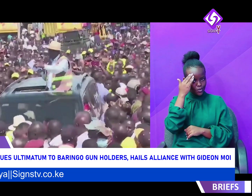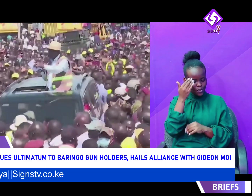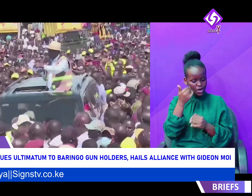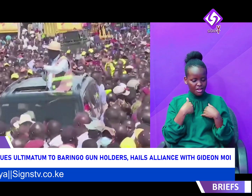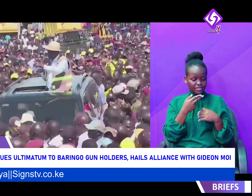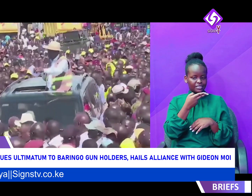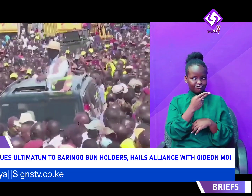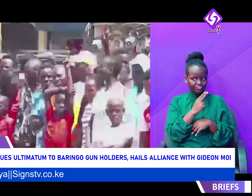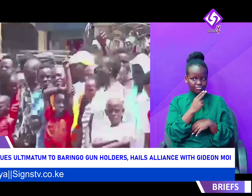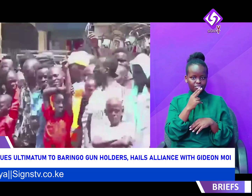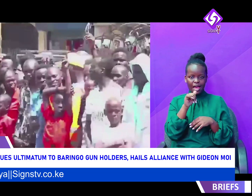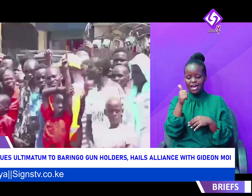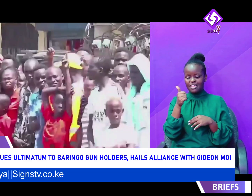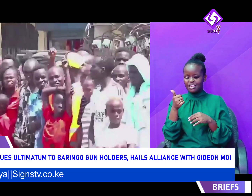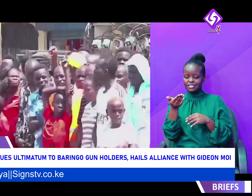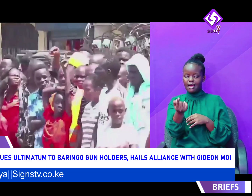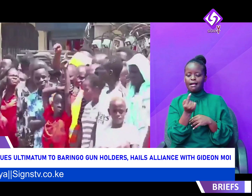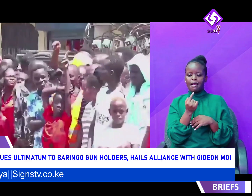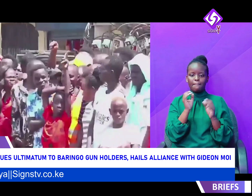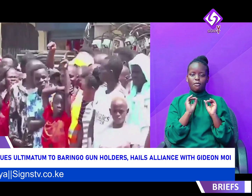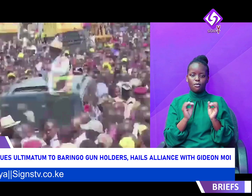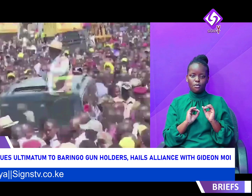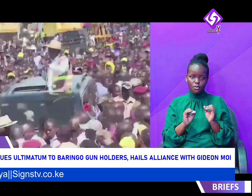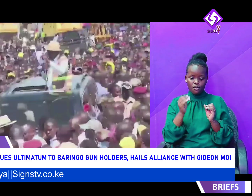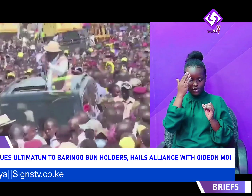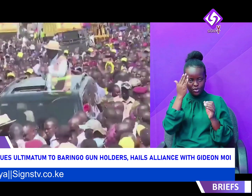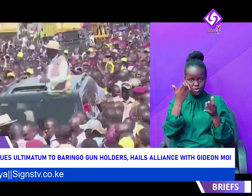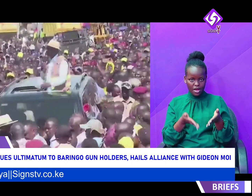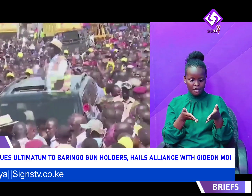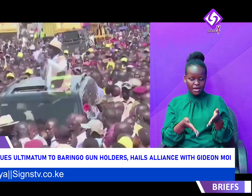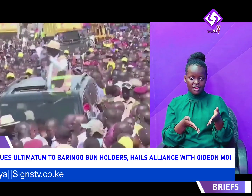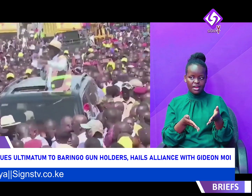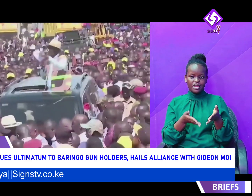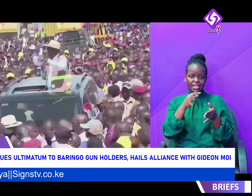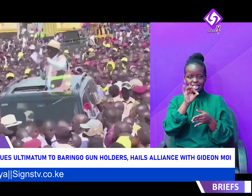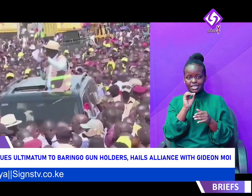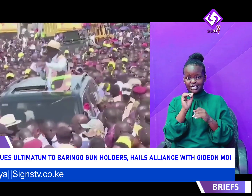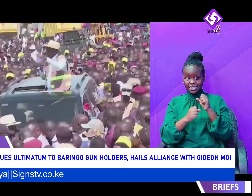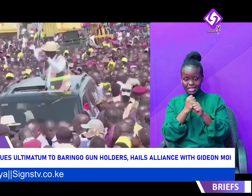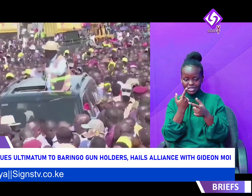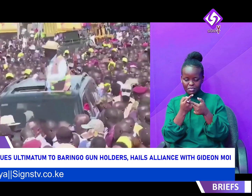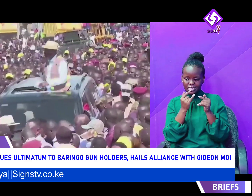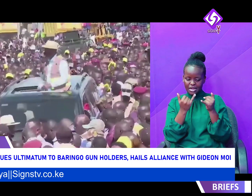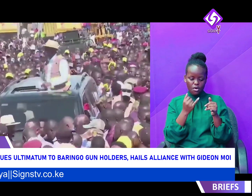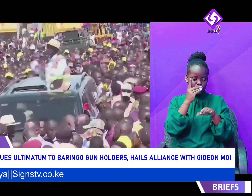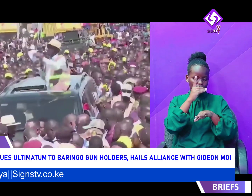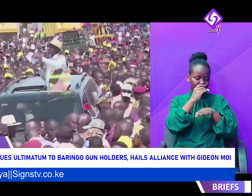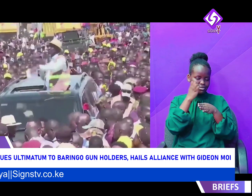ambazo hazijakuja. Tunajua imekuwa hapa kwa miaka karibu 30, but imefika siku ya mwisho. Na siku ya mwisho ndio